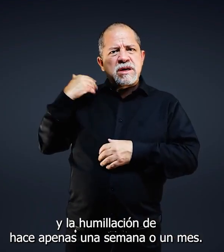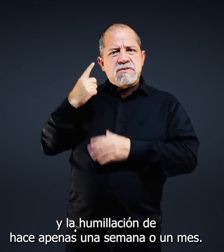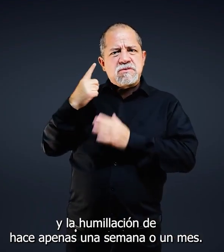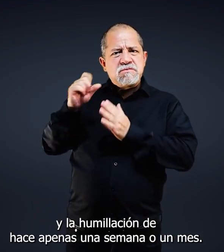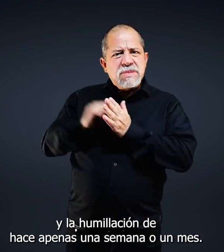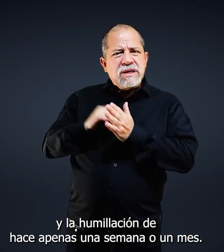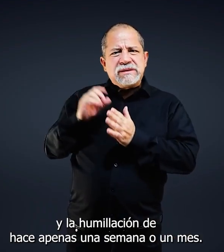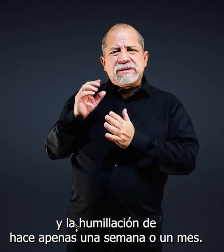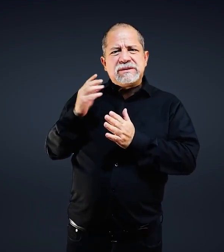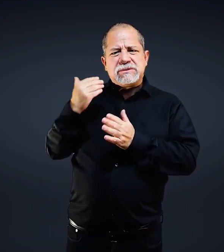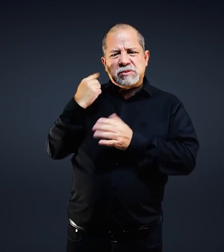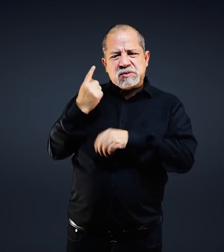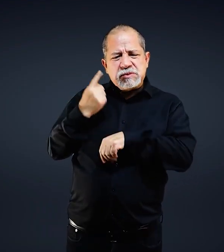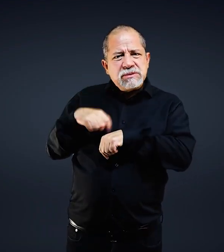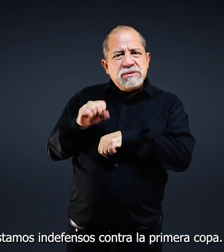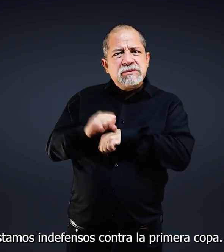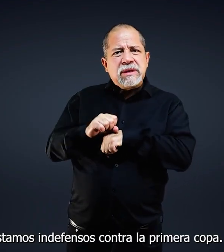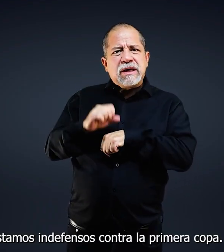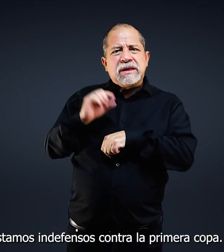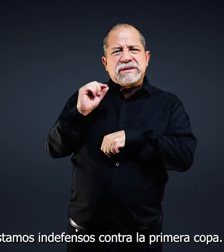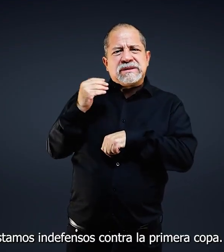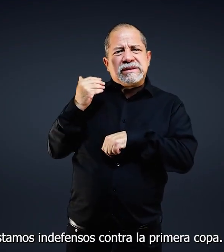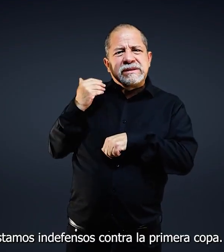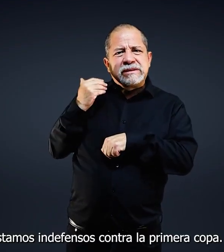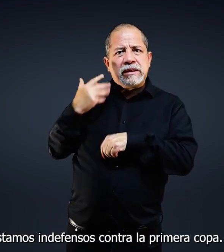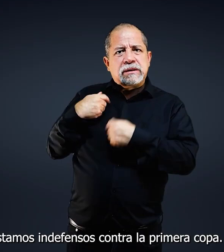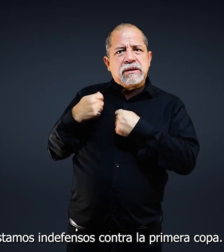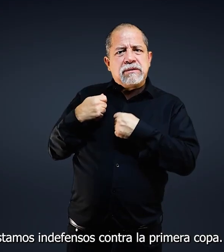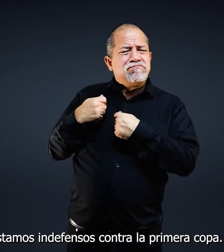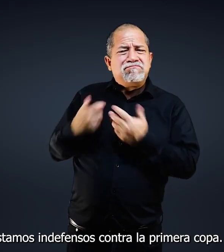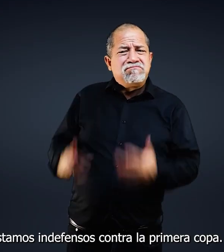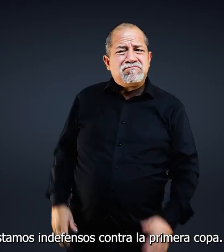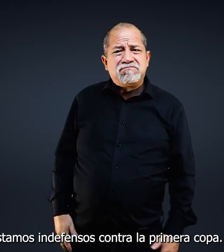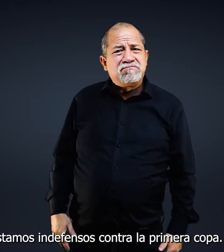o un mes. Estamos indefensos contra la primera copa.